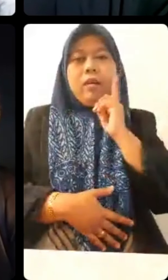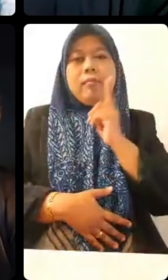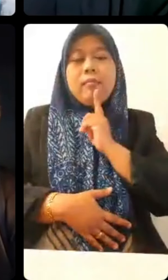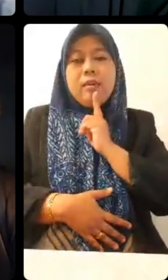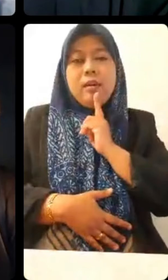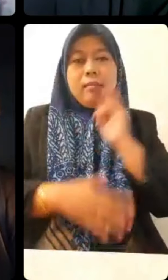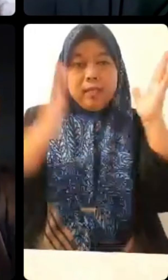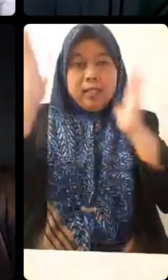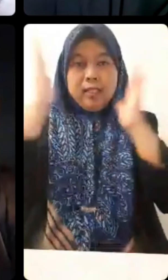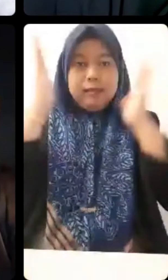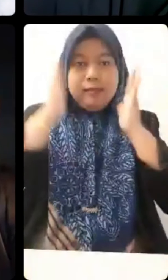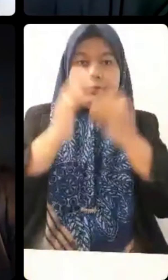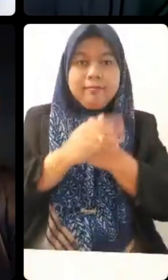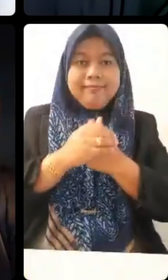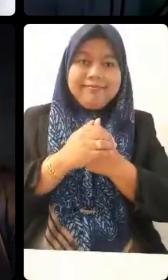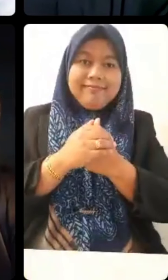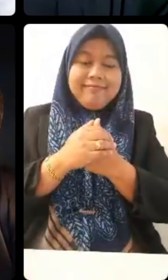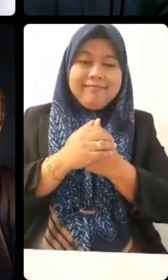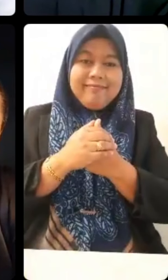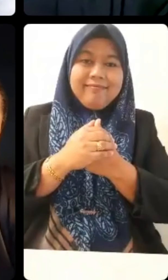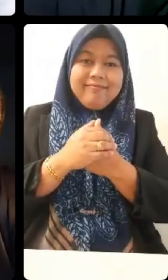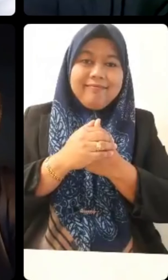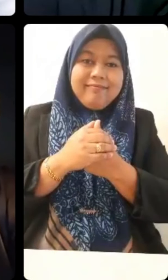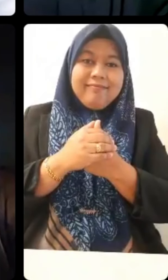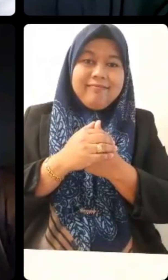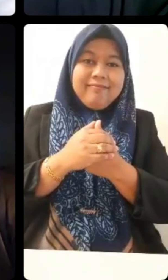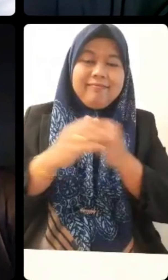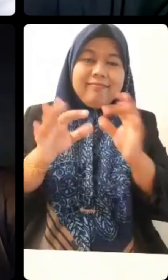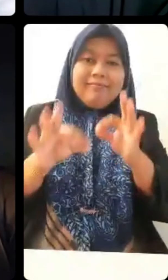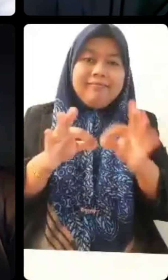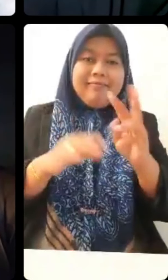Itu MFD. Kalau di NESDA boleh hubungi saya lah.